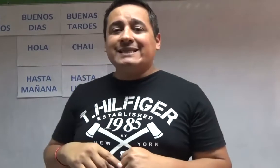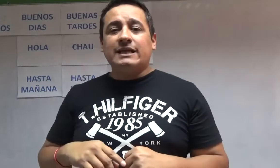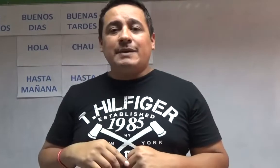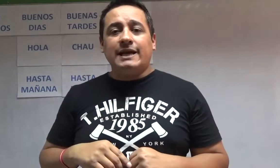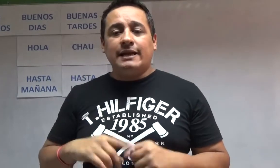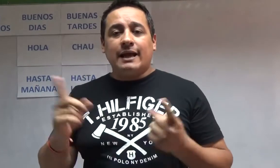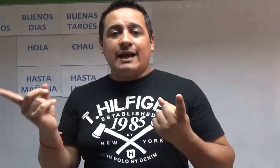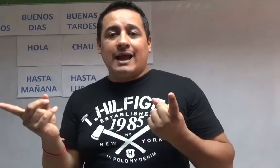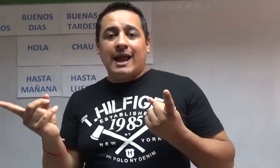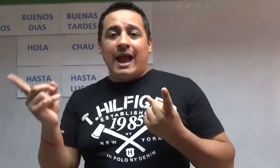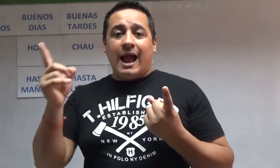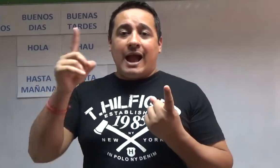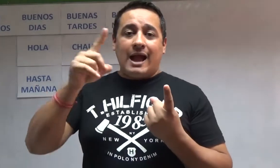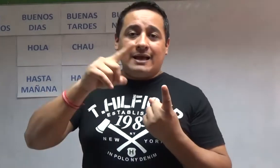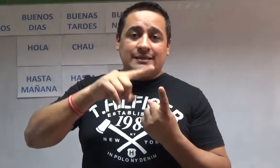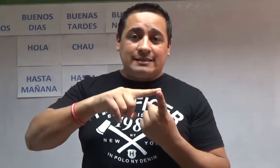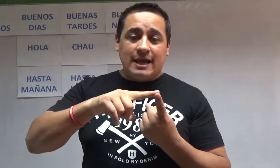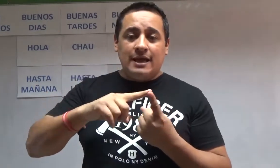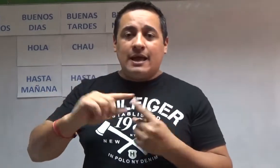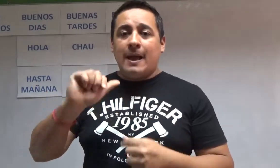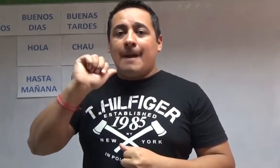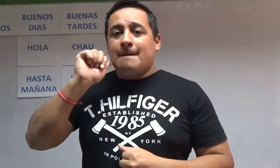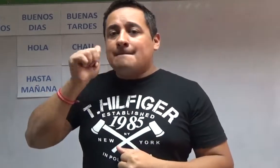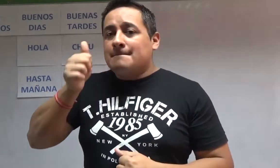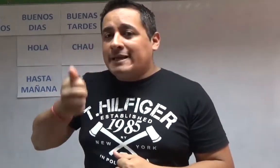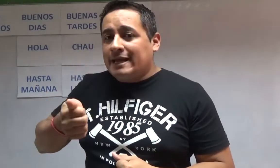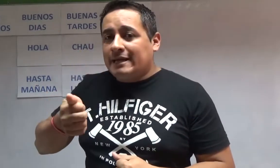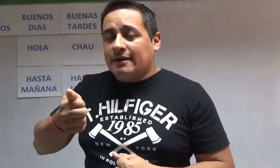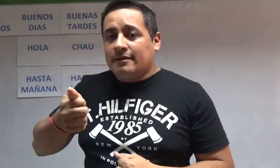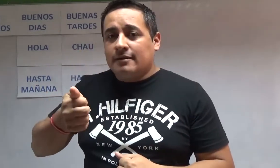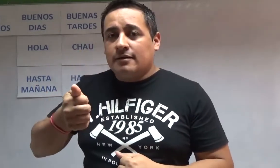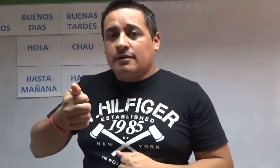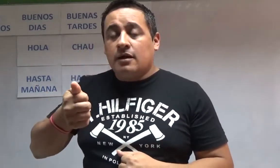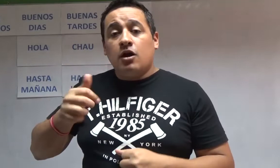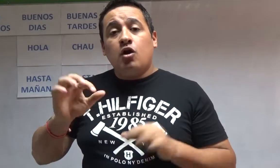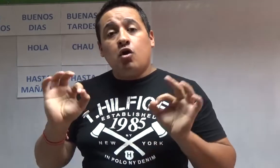Hasta mañana. Hasta mañana. O